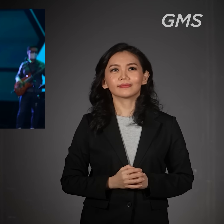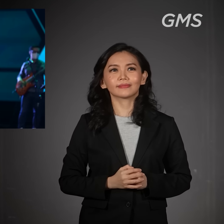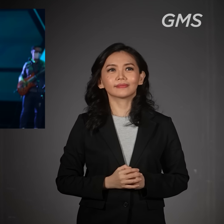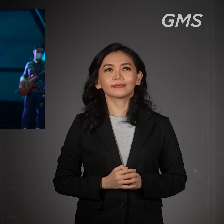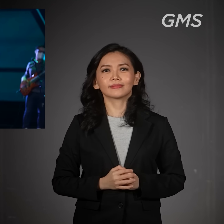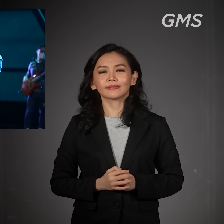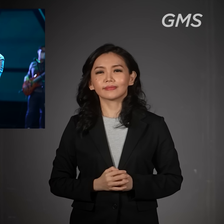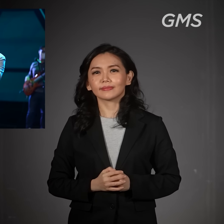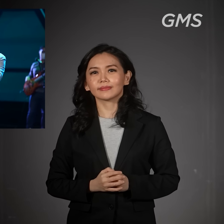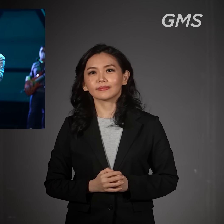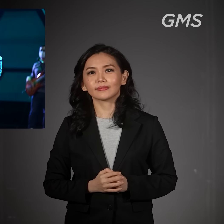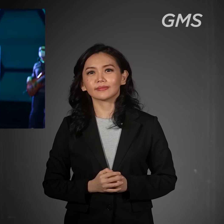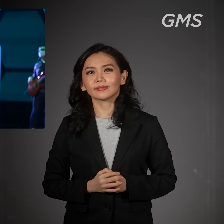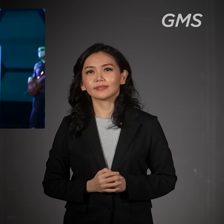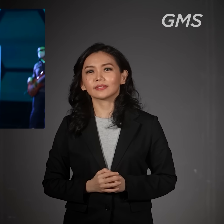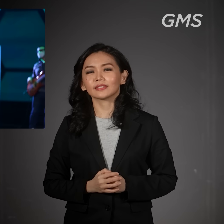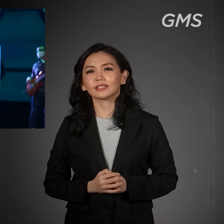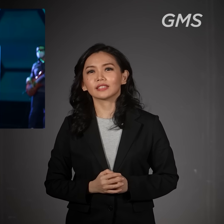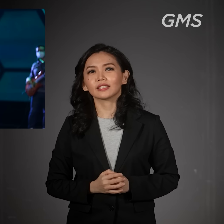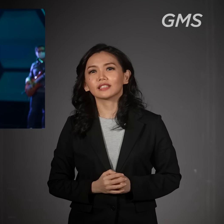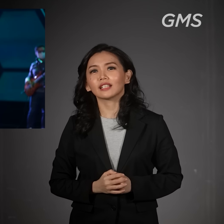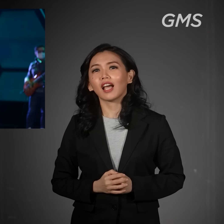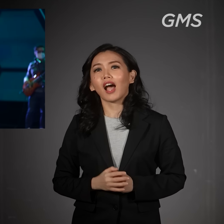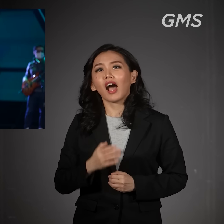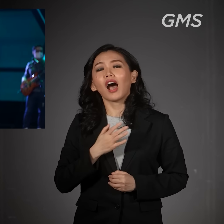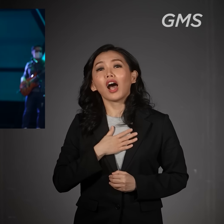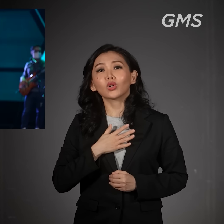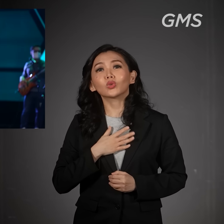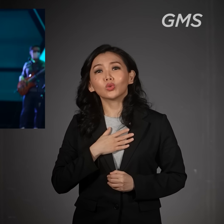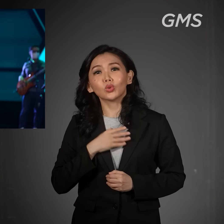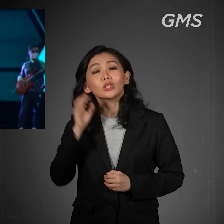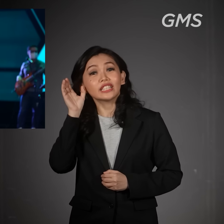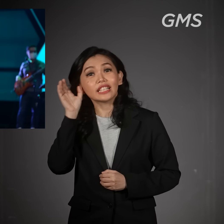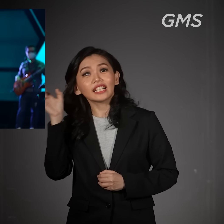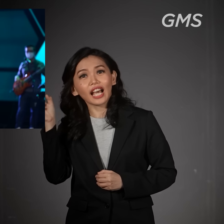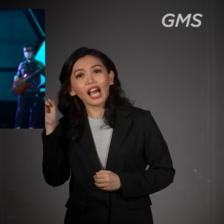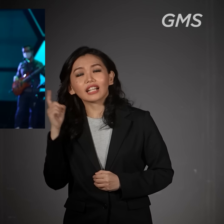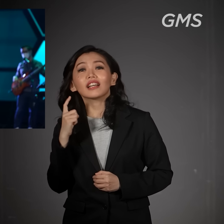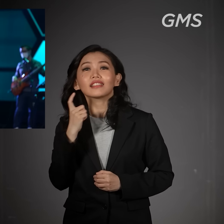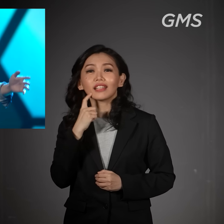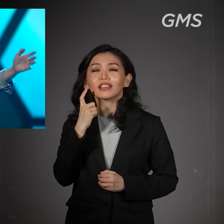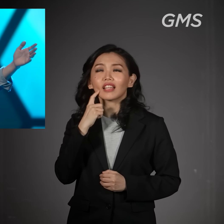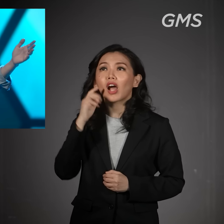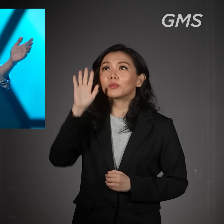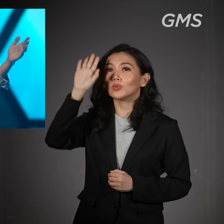Ku dengar tentang-Mu, ku dengar tentang-Mu,